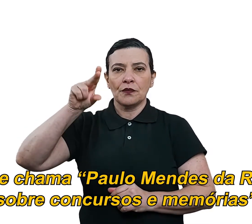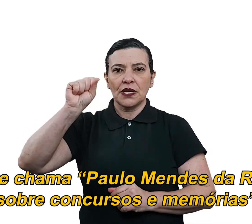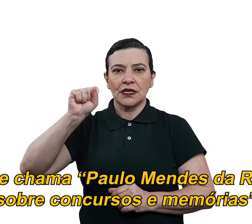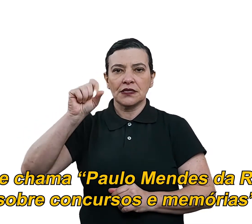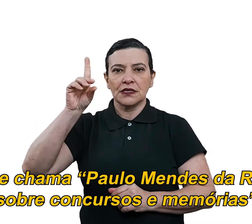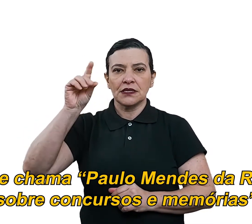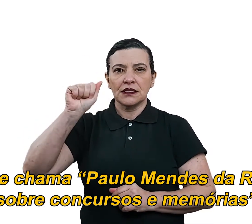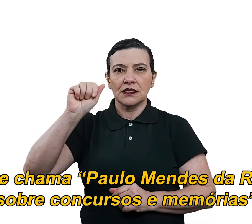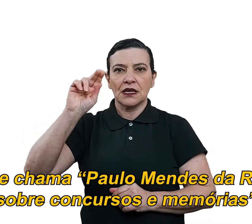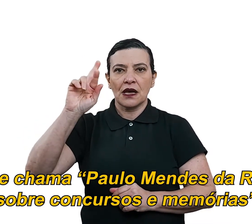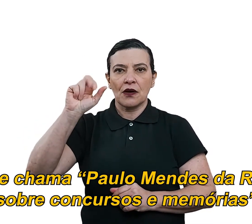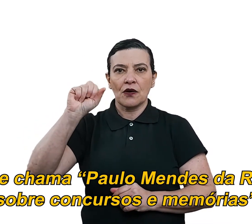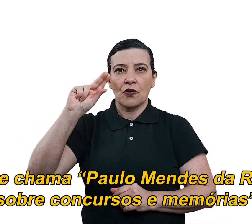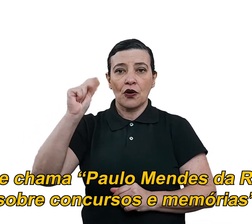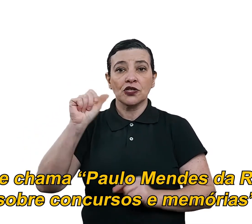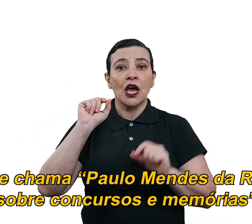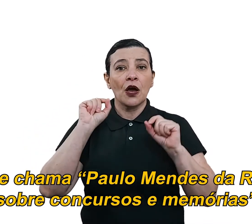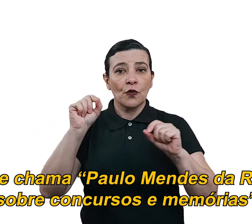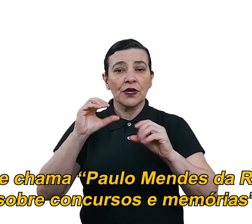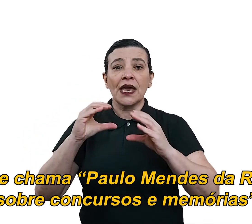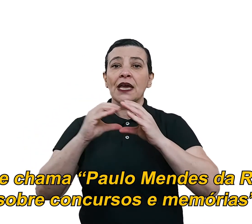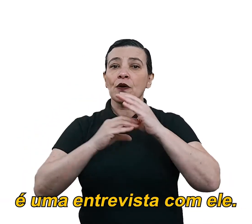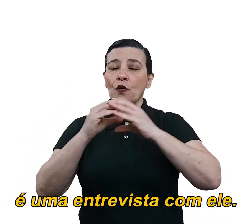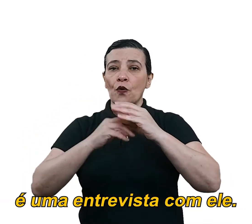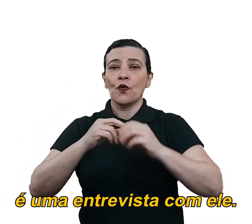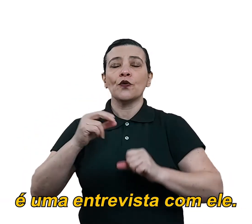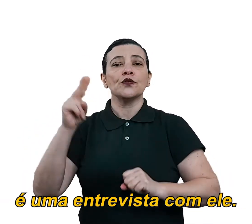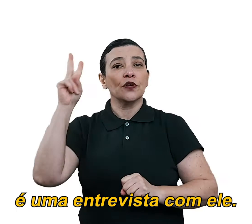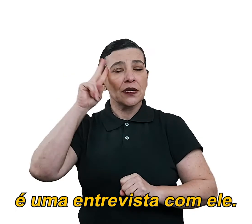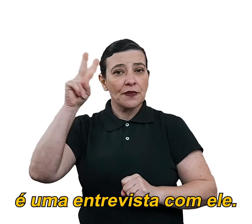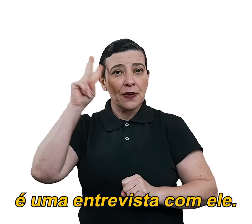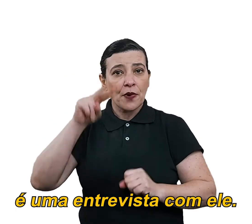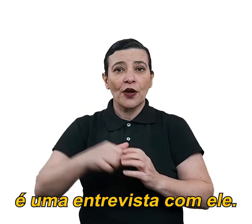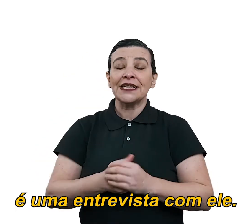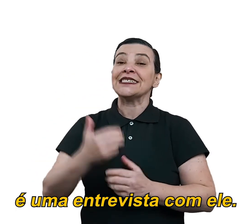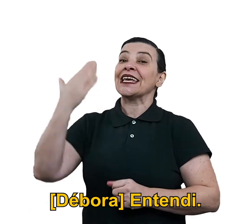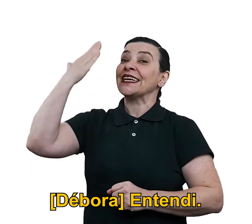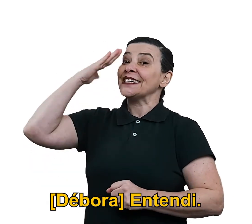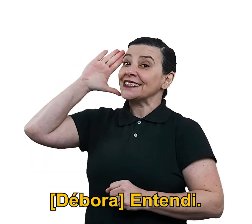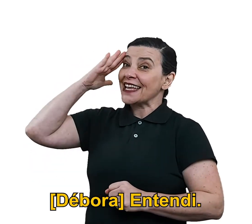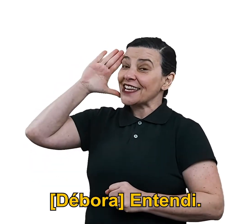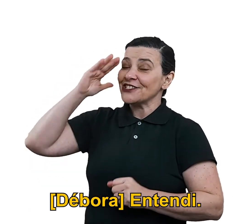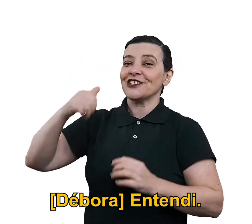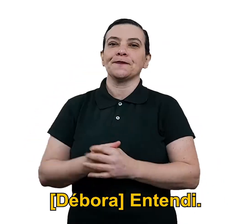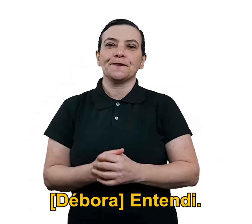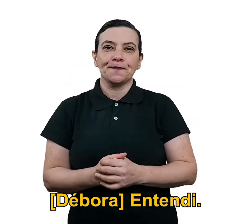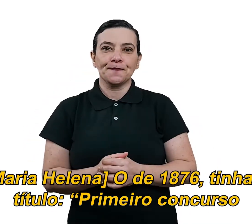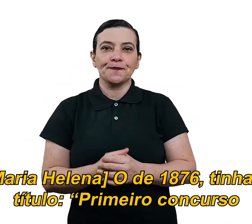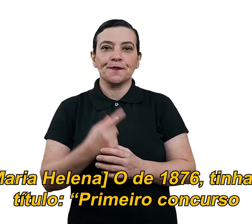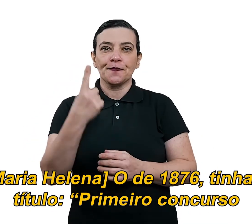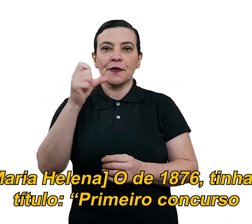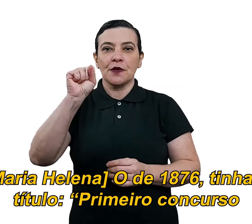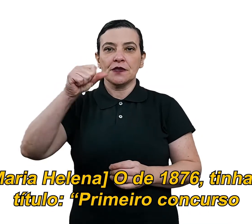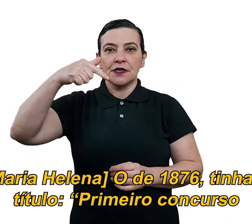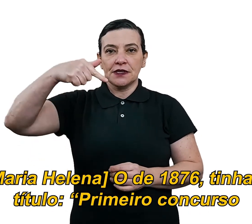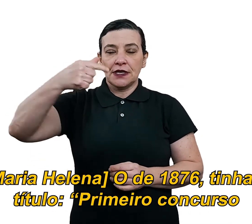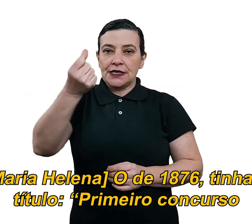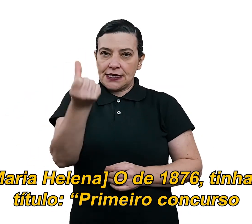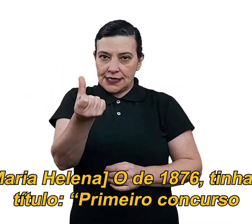Mendes da Rocha, sobre concursos e memórias. É uma entrevista com ele. Entendi. Bem, o